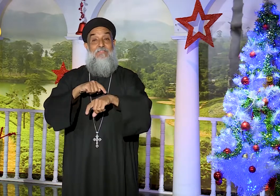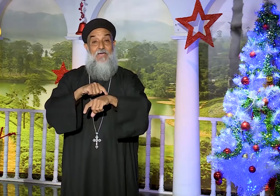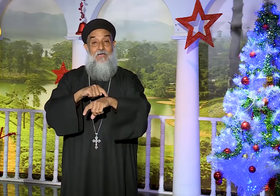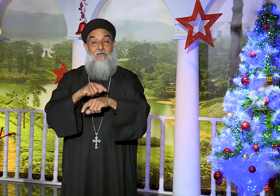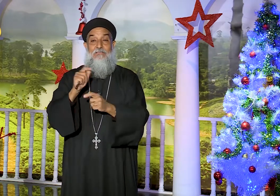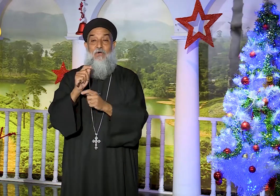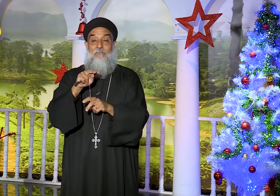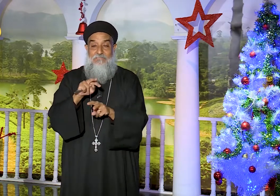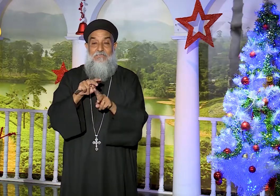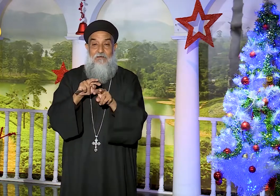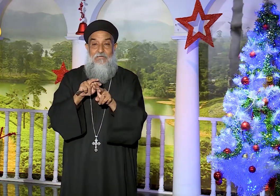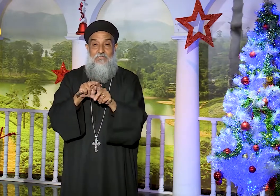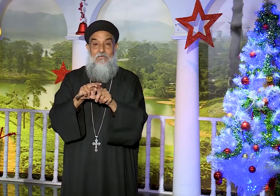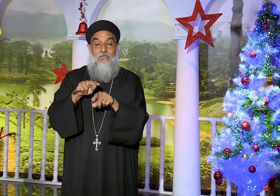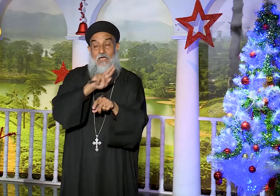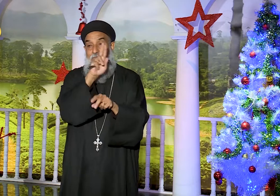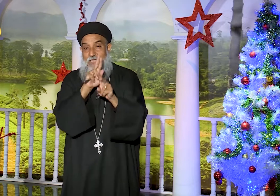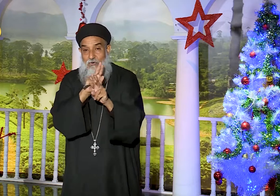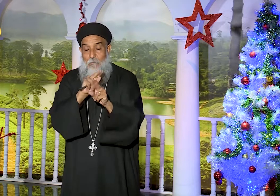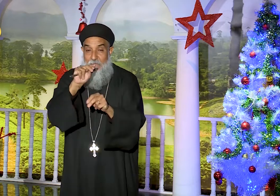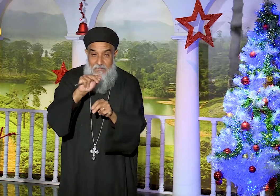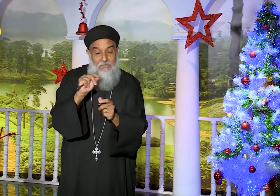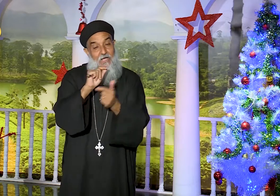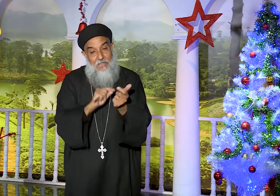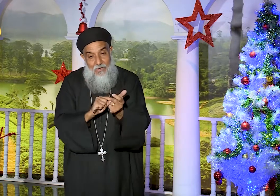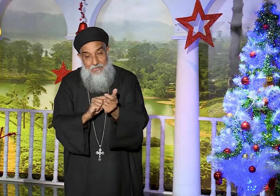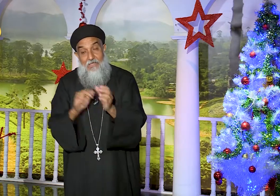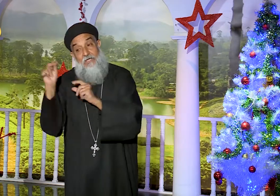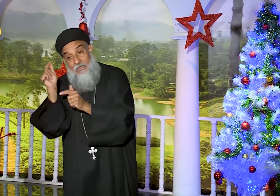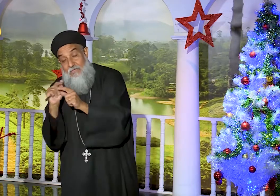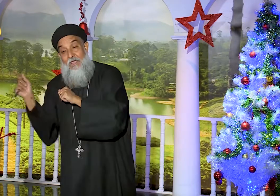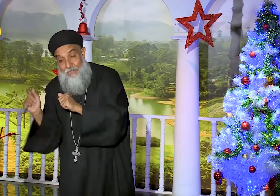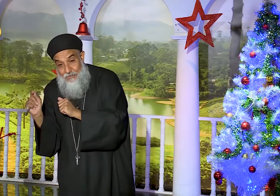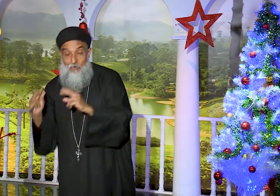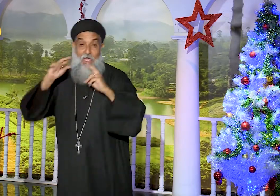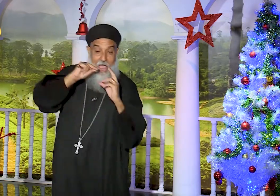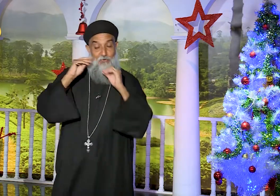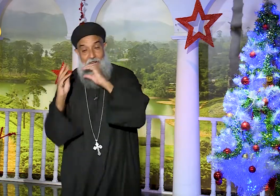ده يسوع المسيح كان ماشي، كانوا بيسألوا مين؟ يوحنا المعمدان ده مين؟ ده يسوع. قعدوا يتكلموا